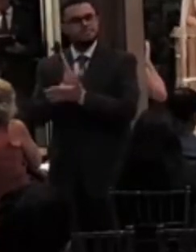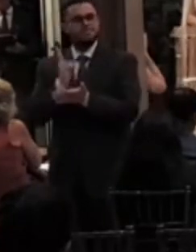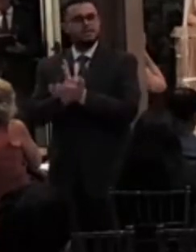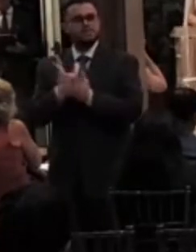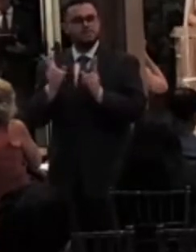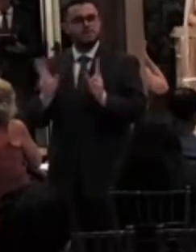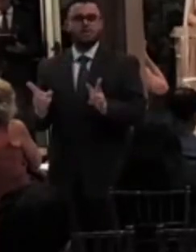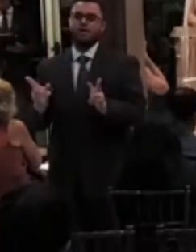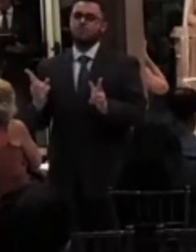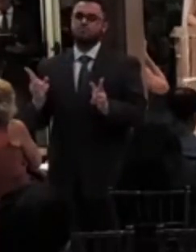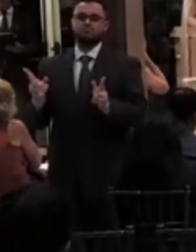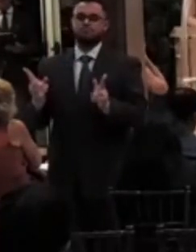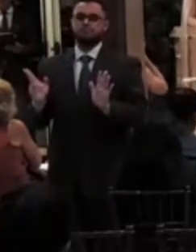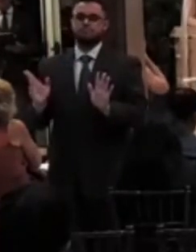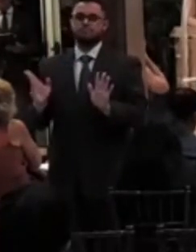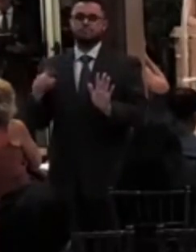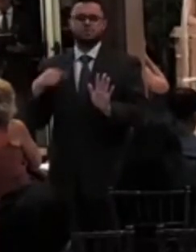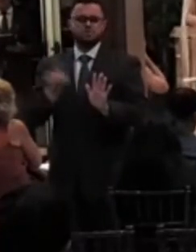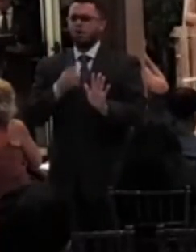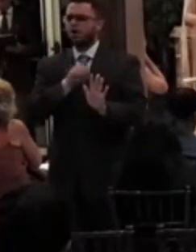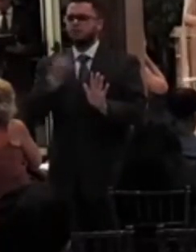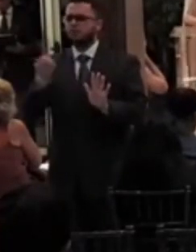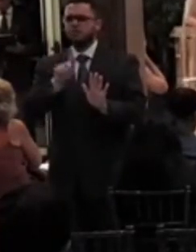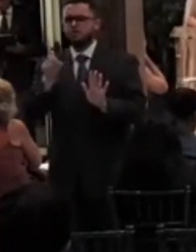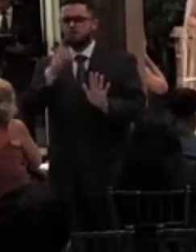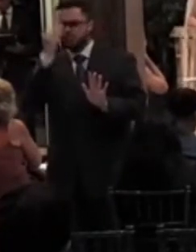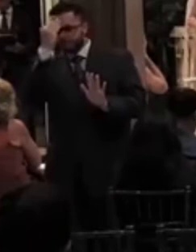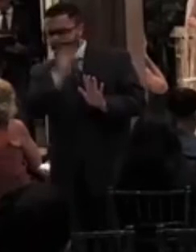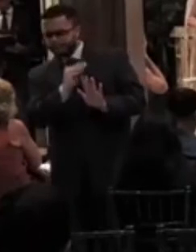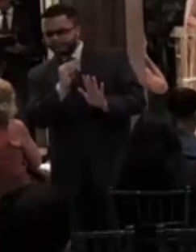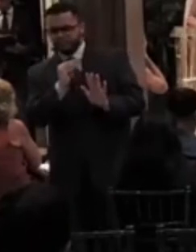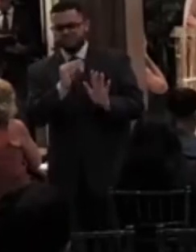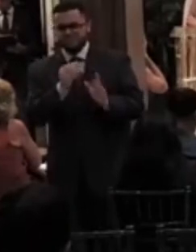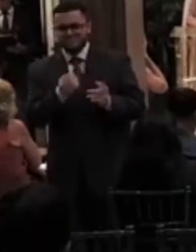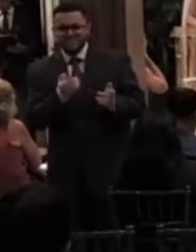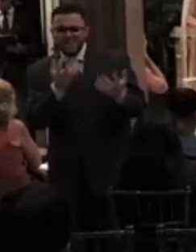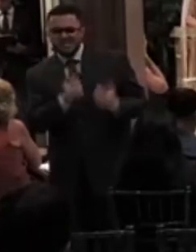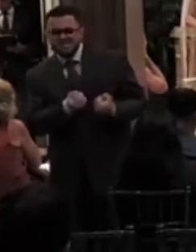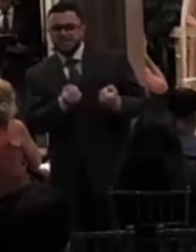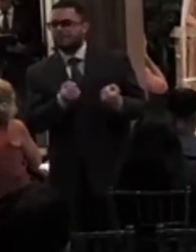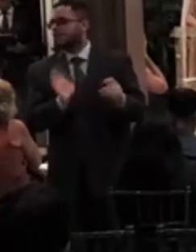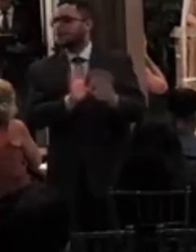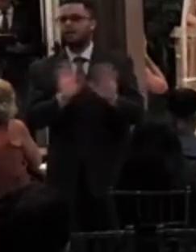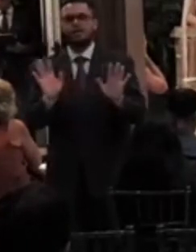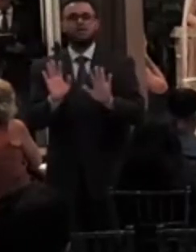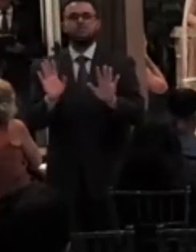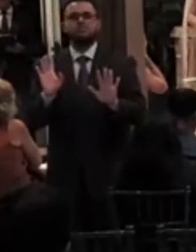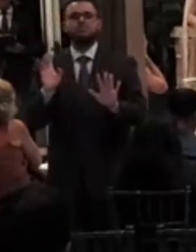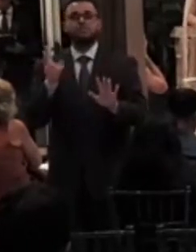Não fizemos e não faremos concessões. Em um país que tem